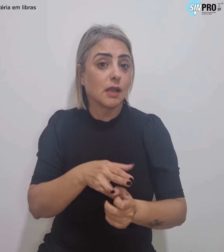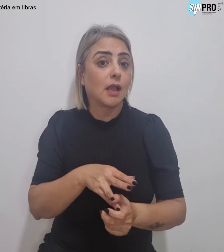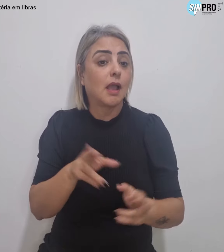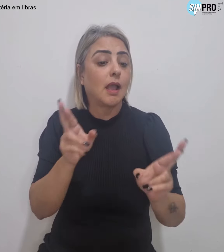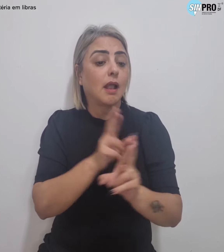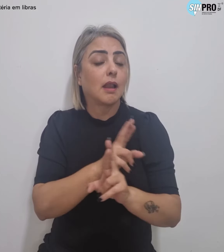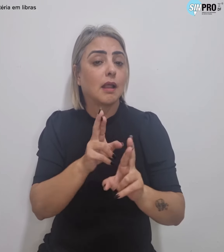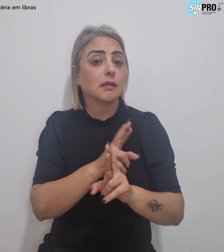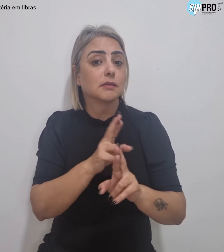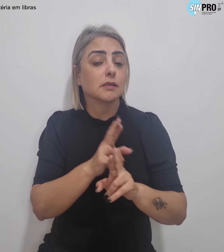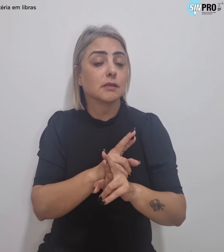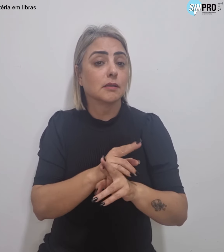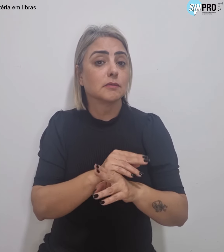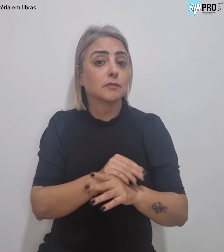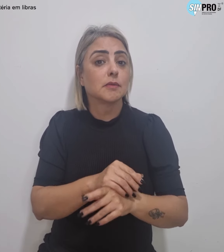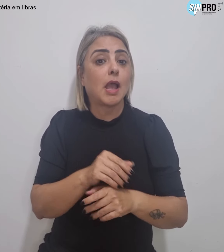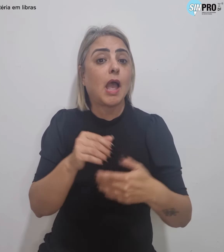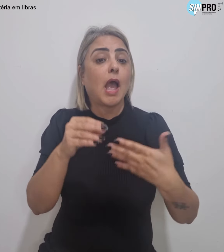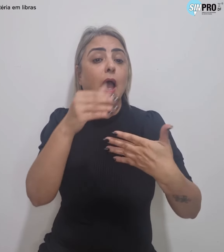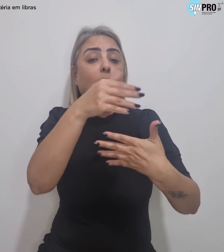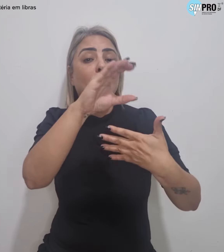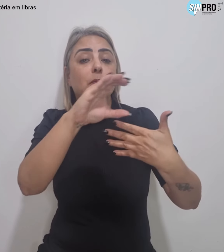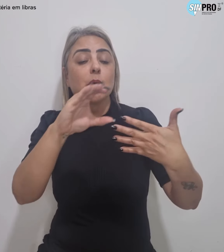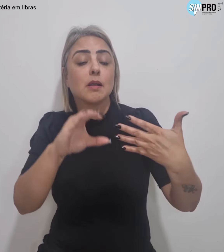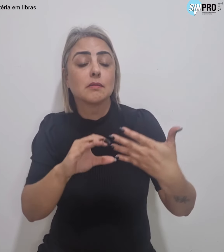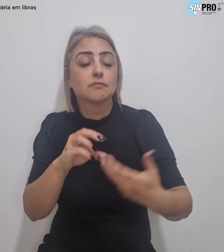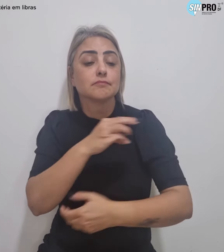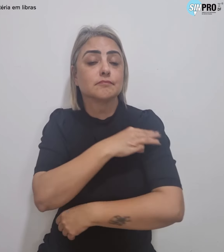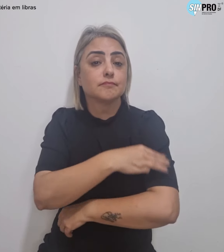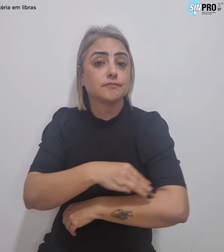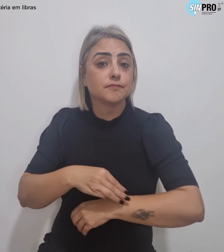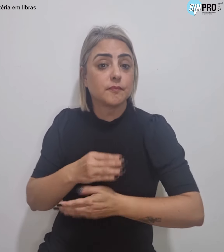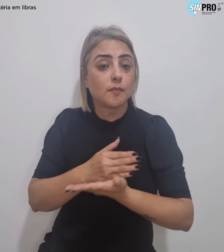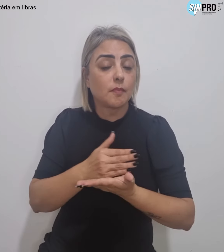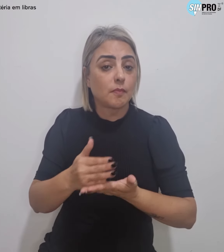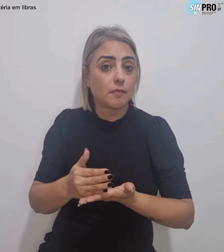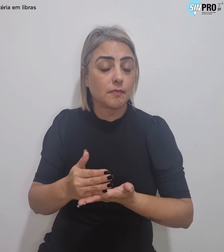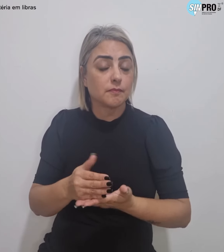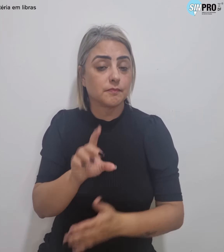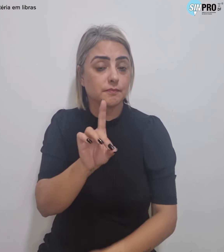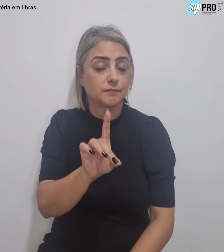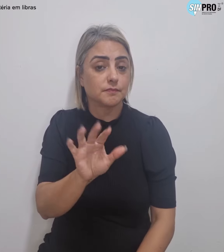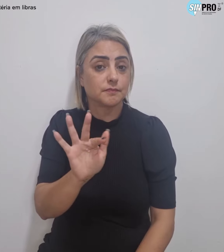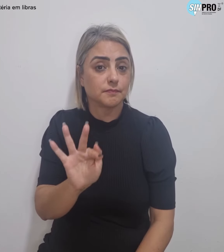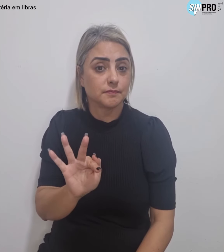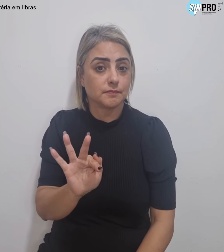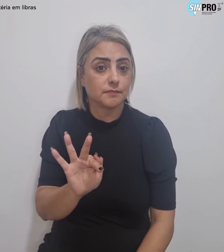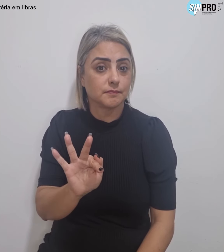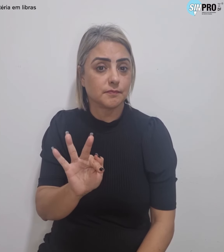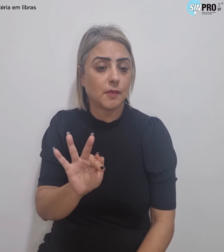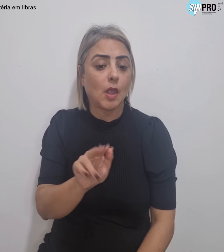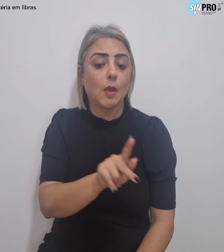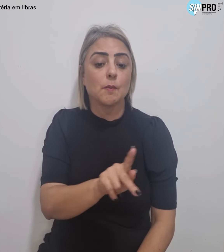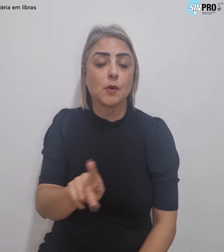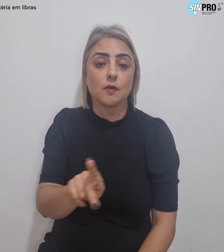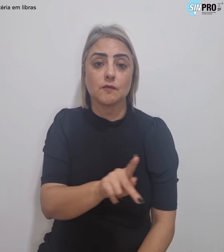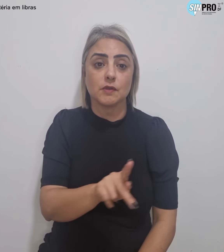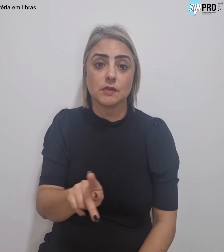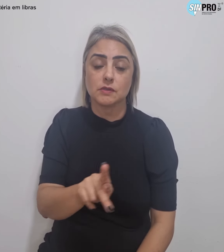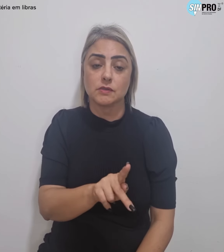padrões iniciais da carreira magistério público do Distrito Federal. Professor de Educação Básica,